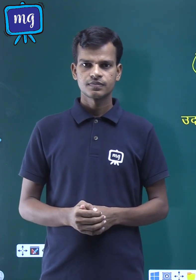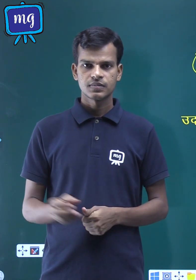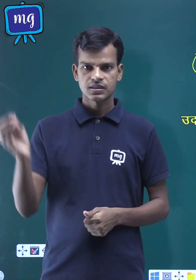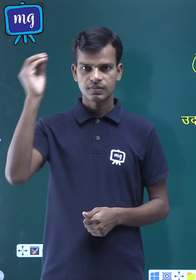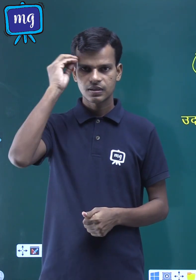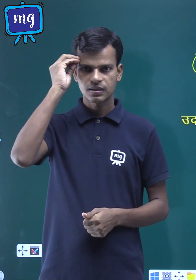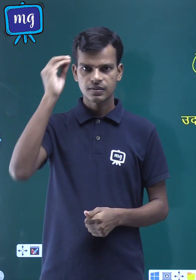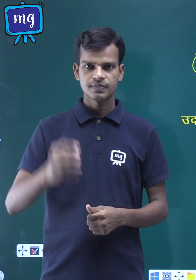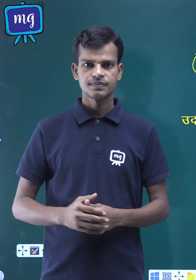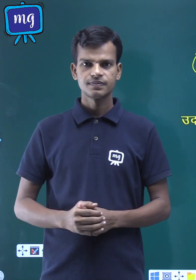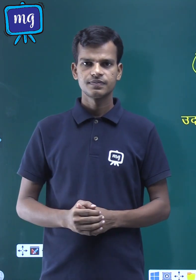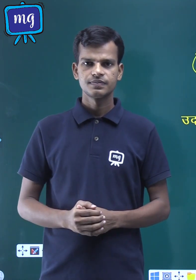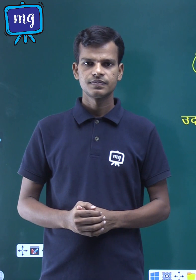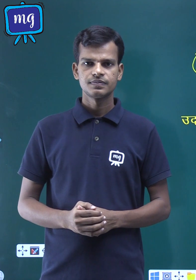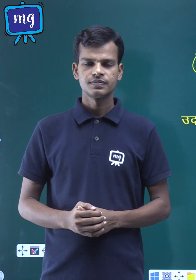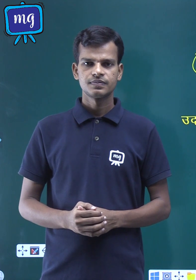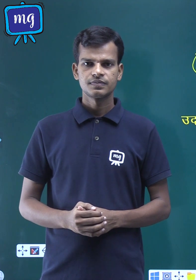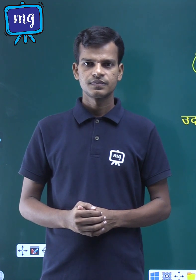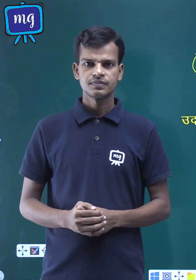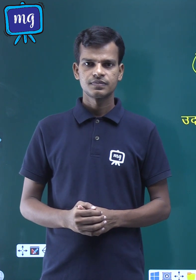समझ आ गया?